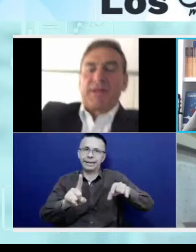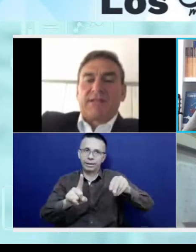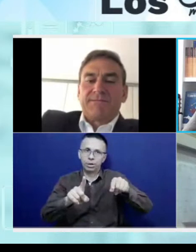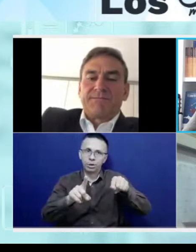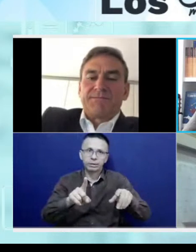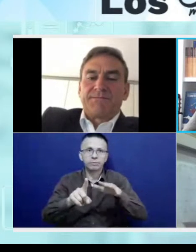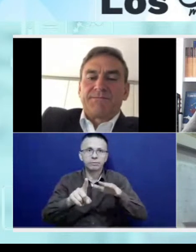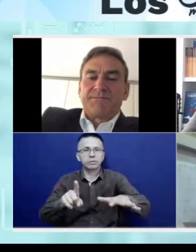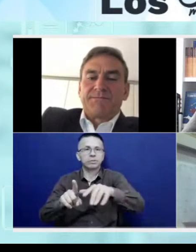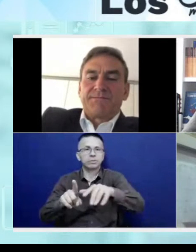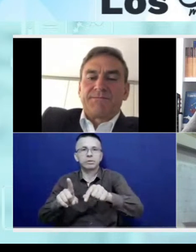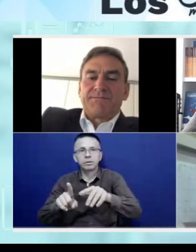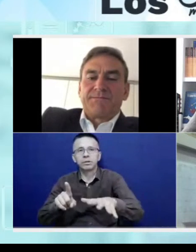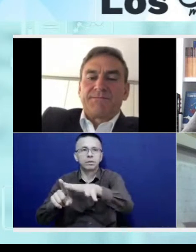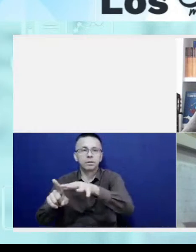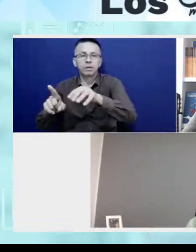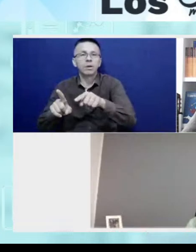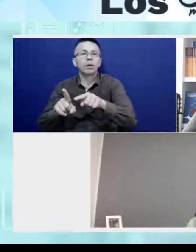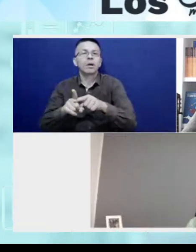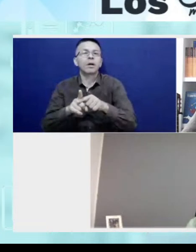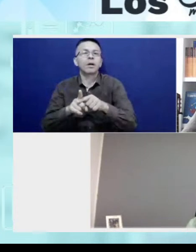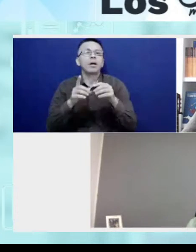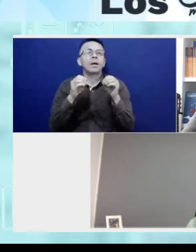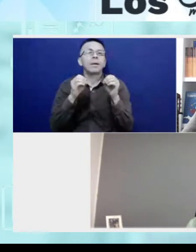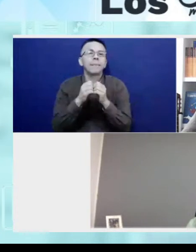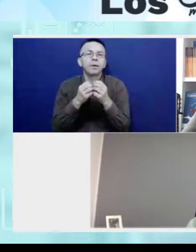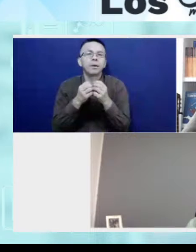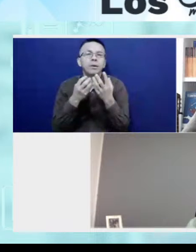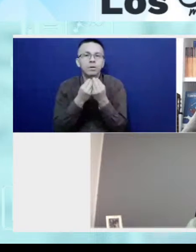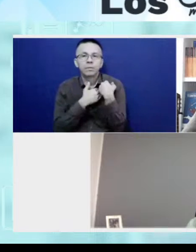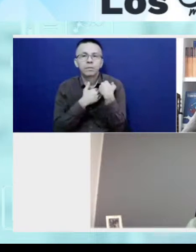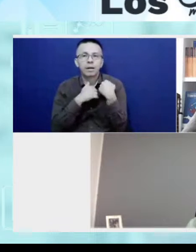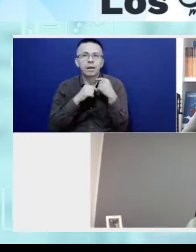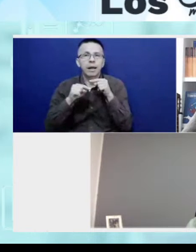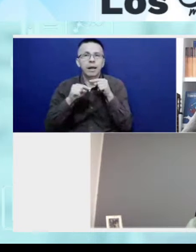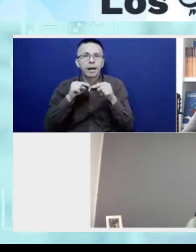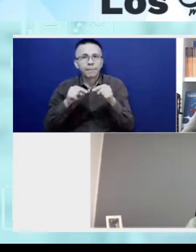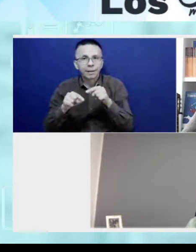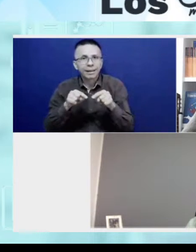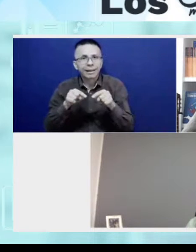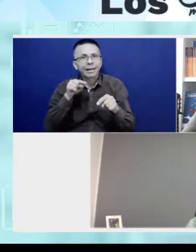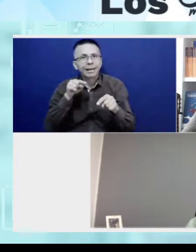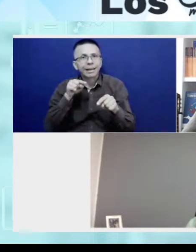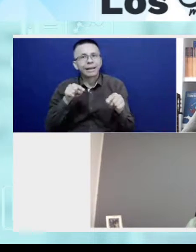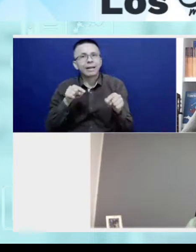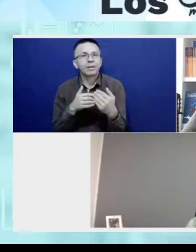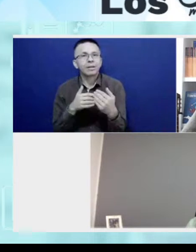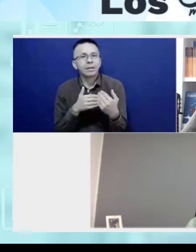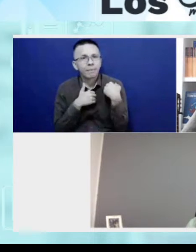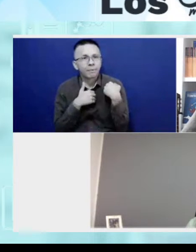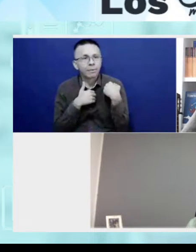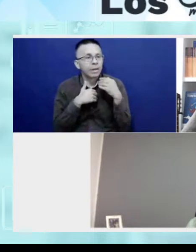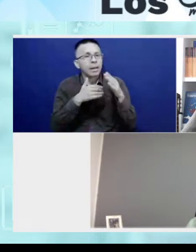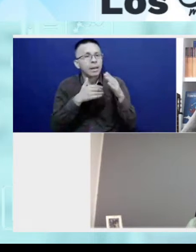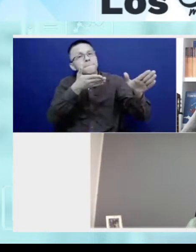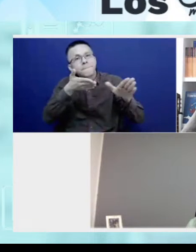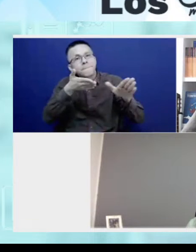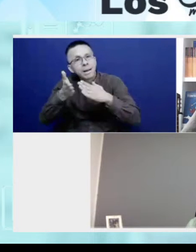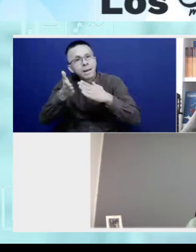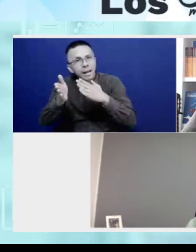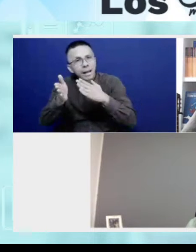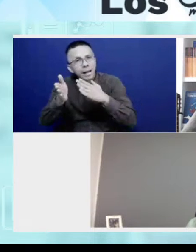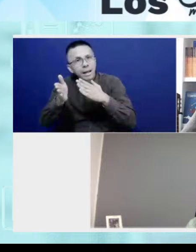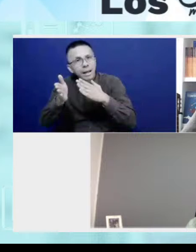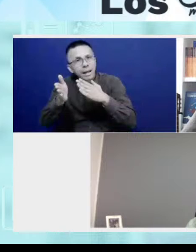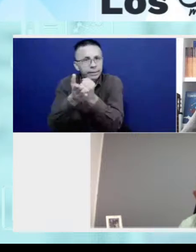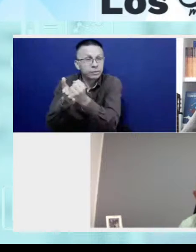sino para las entidades administradoras responsables del plan de beneficios, y quedan las metas de seguir